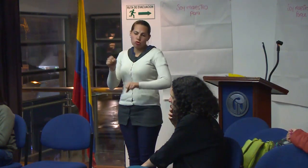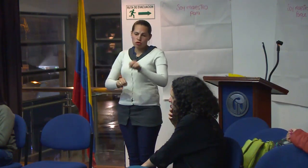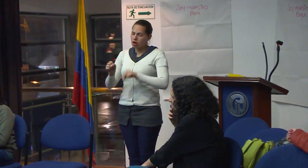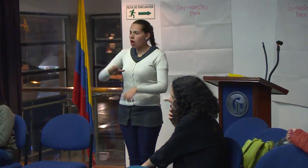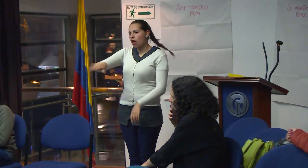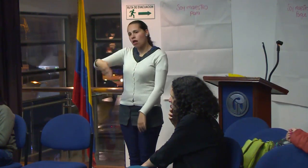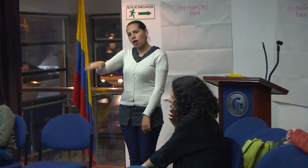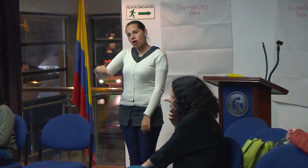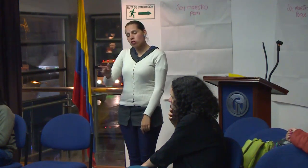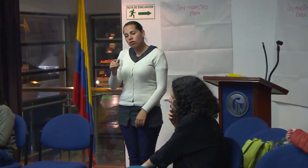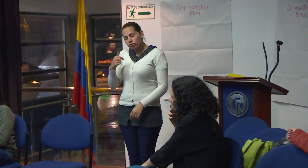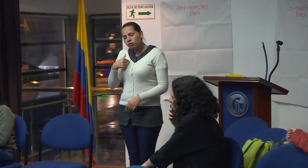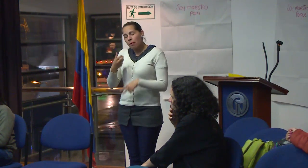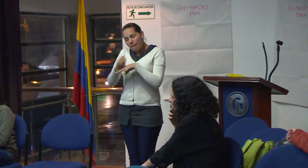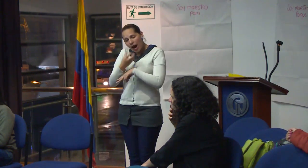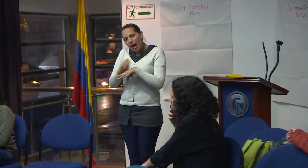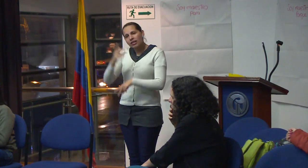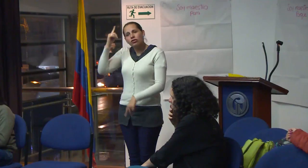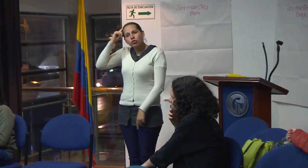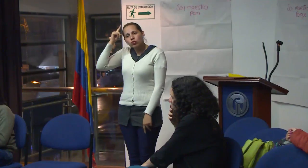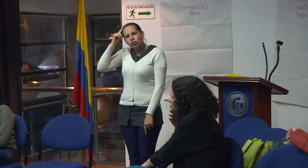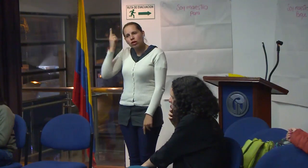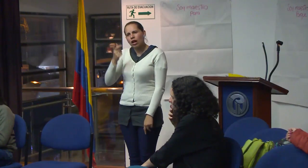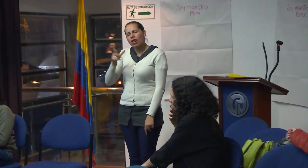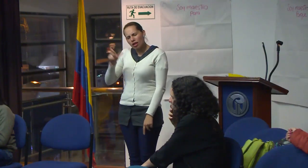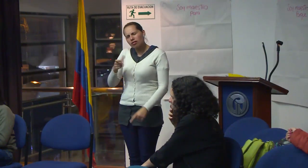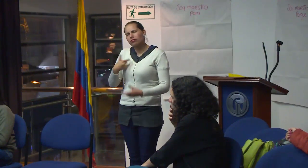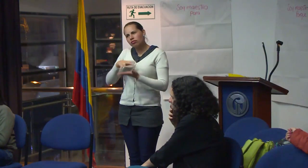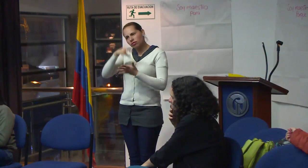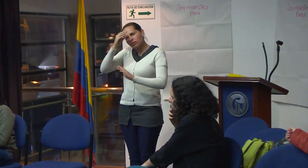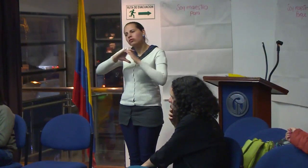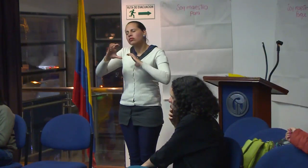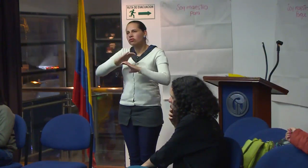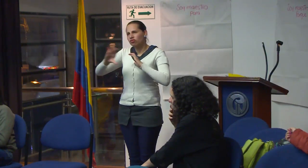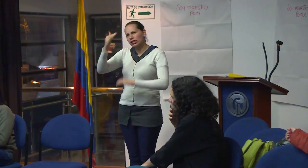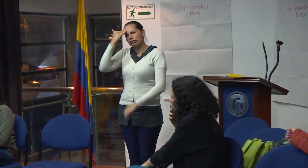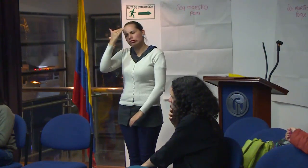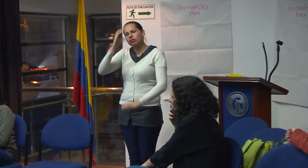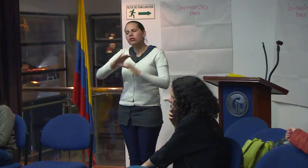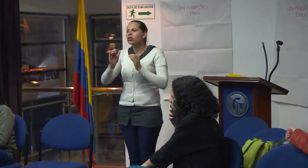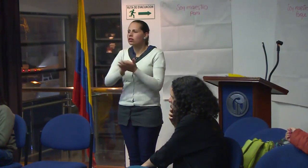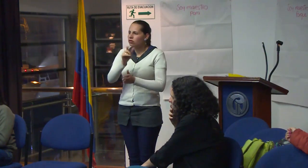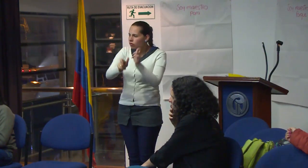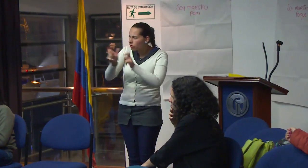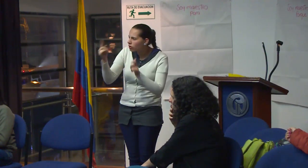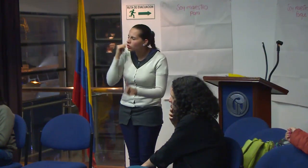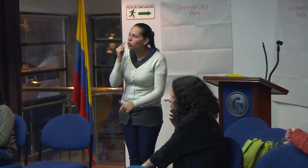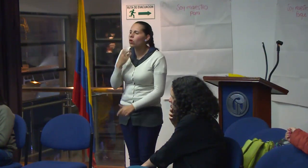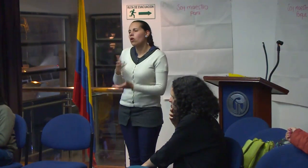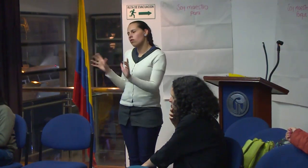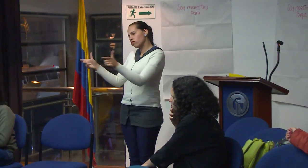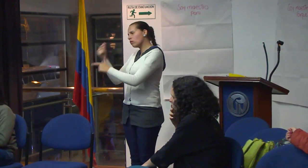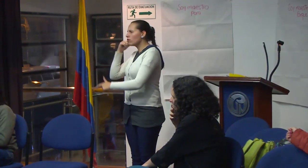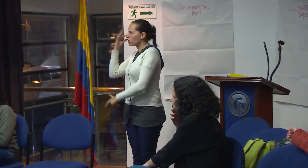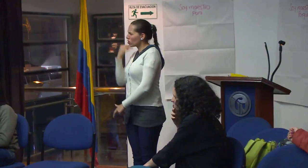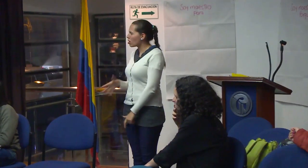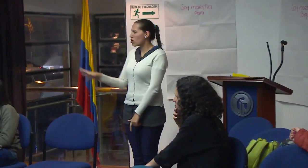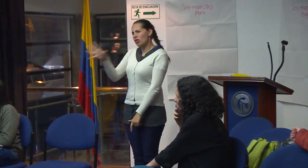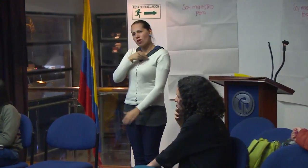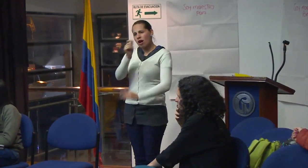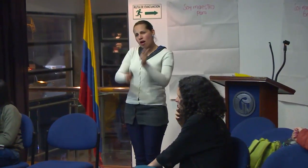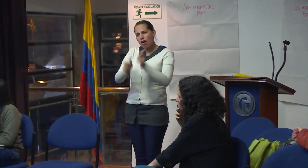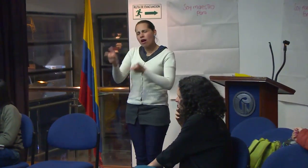usted, maestra Joana, sepa comunicarse. Lo mismo pasa con las personas sordas, con las personas oyentes, con todas las